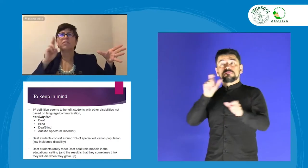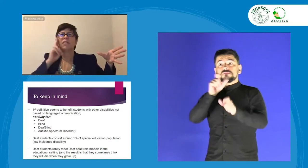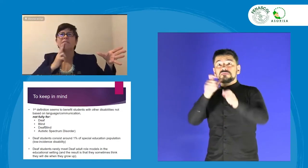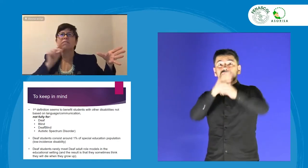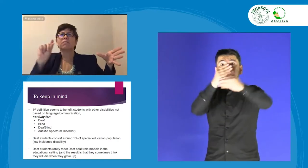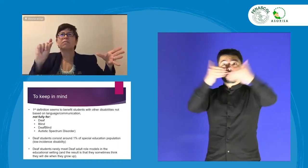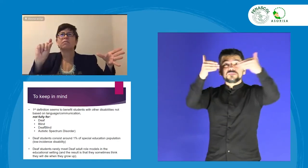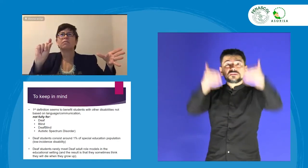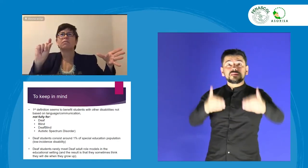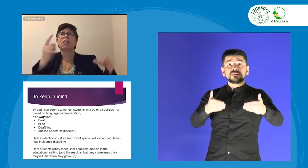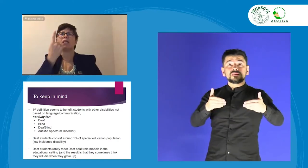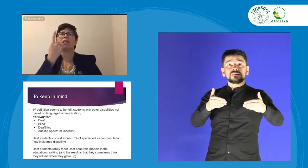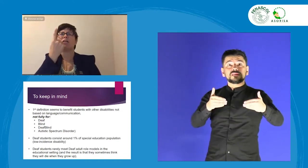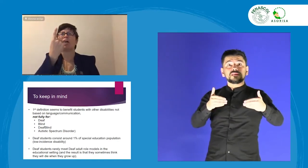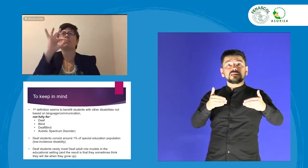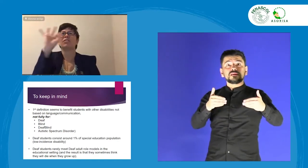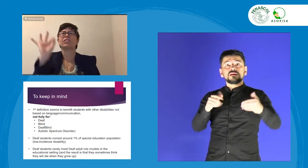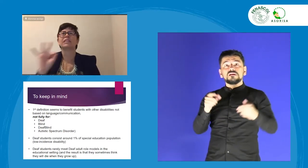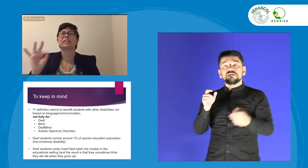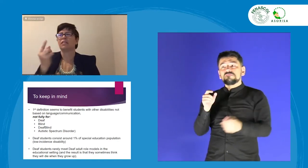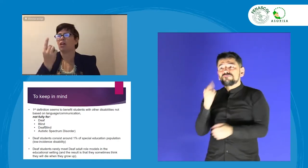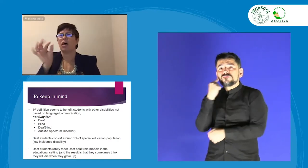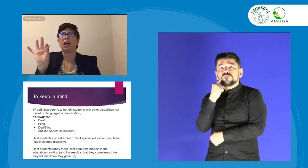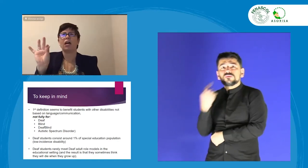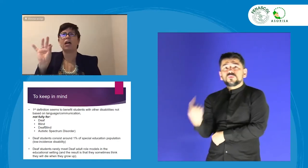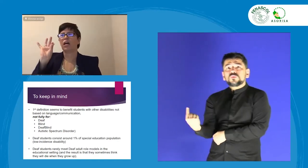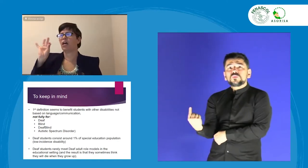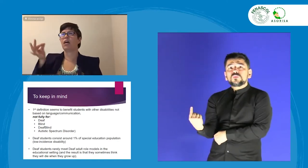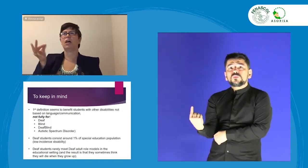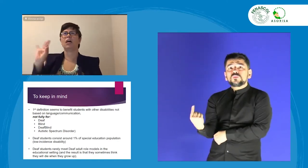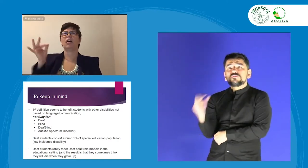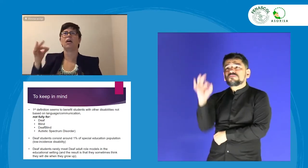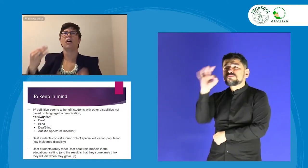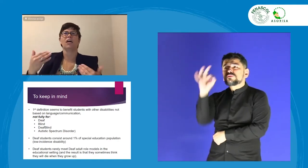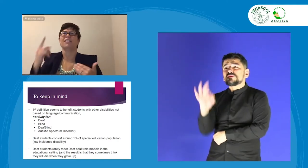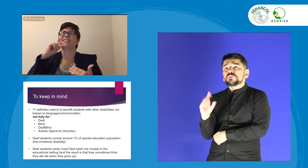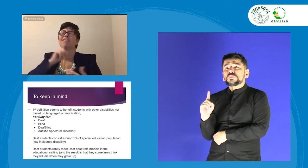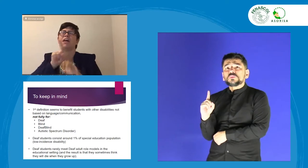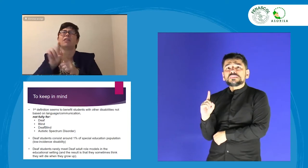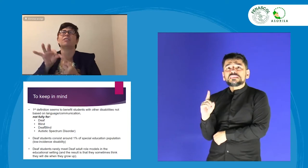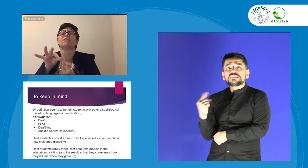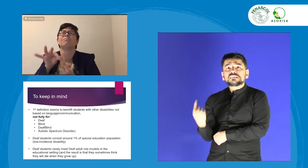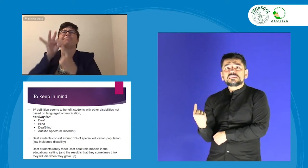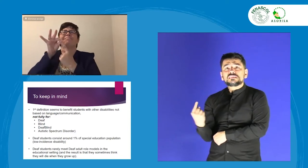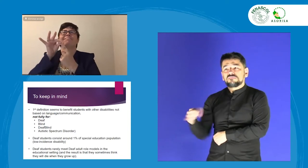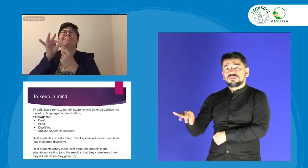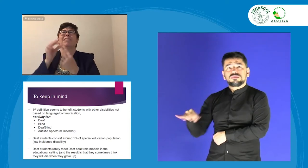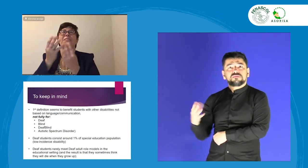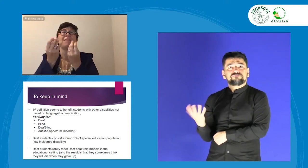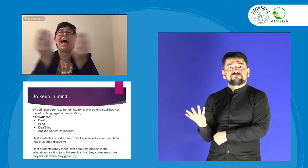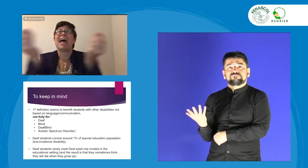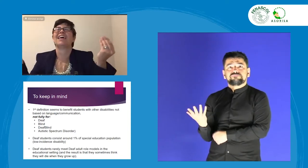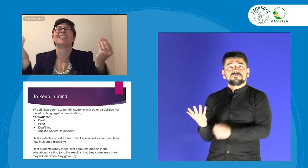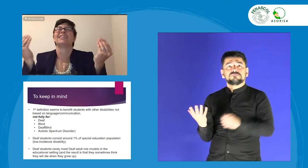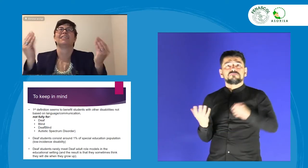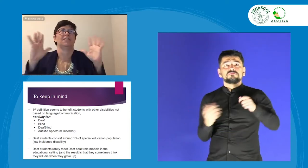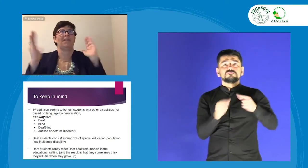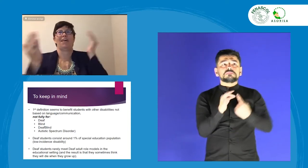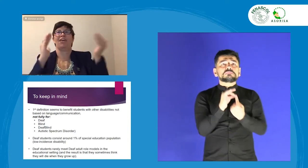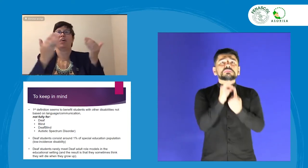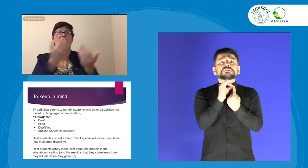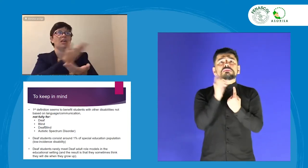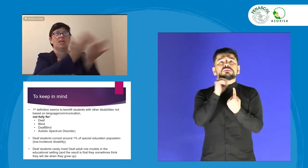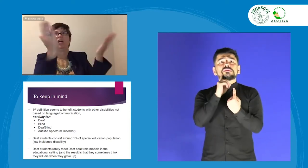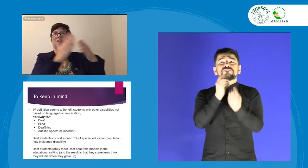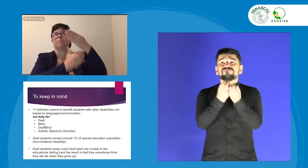supremamente amplio, ¿no? Pues porque es diferente lo que presentan los niños y niñas sordas a la amplitud de todos los sectores